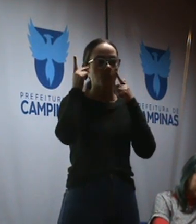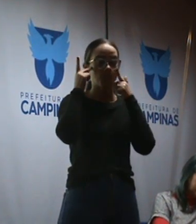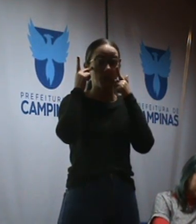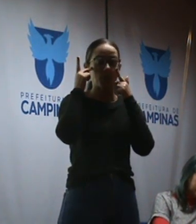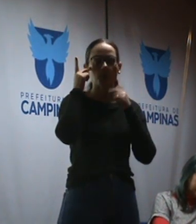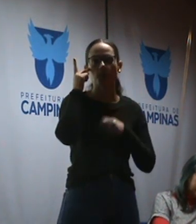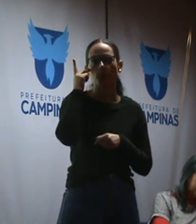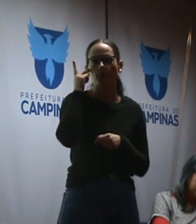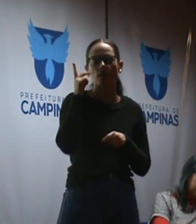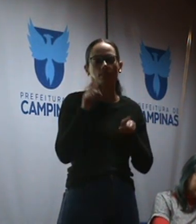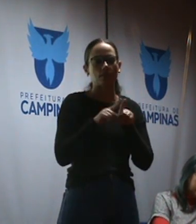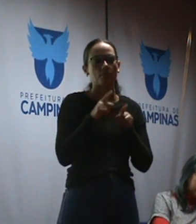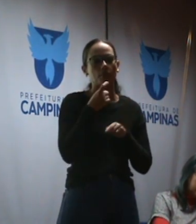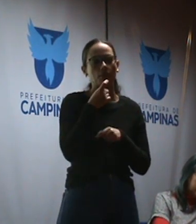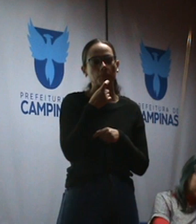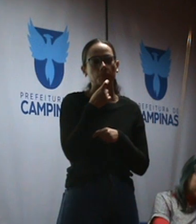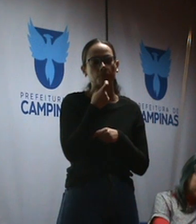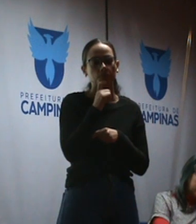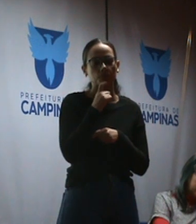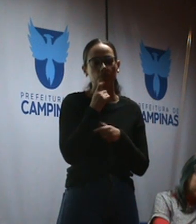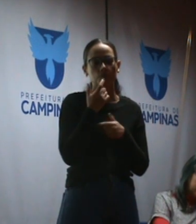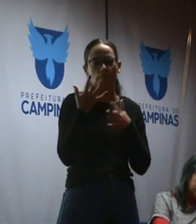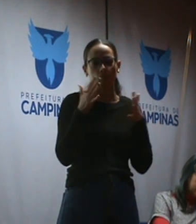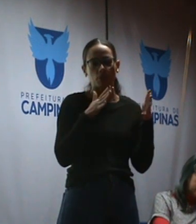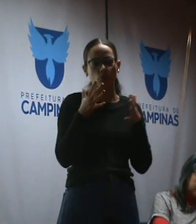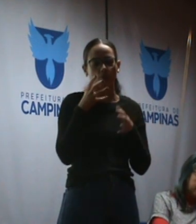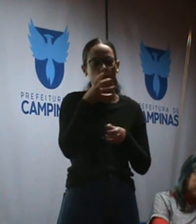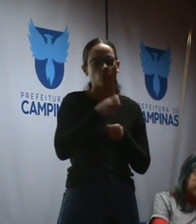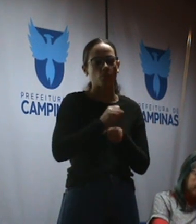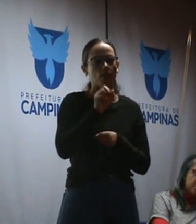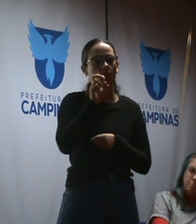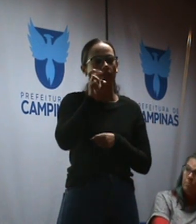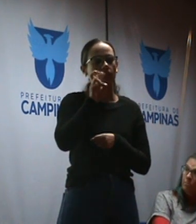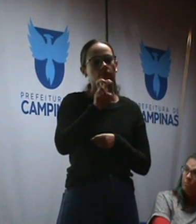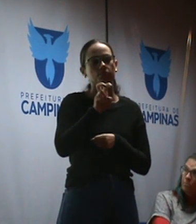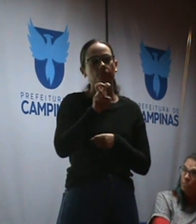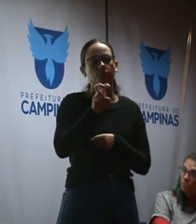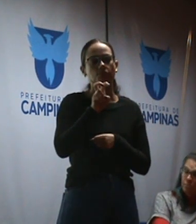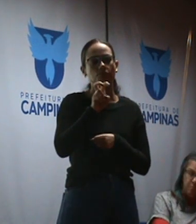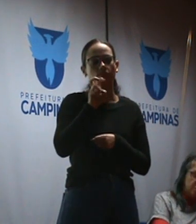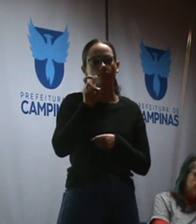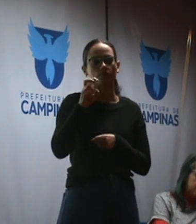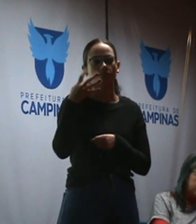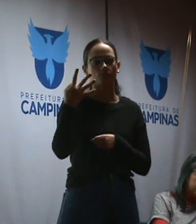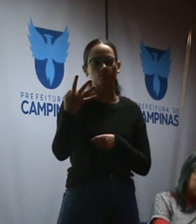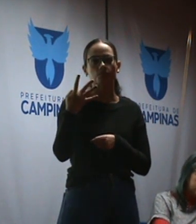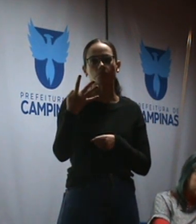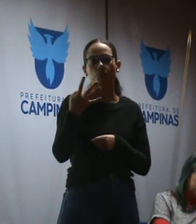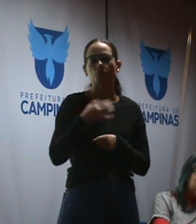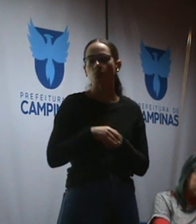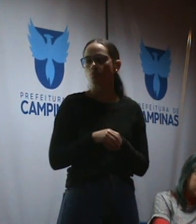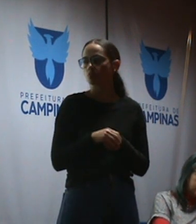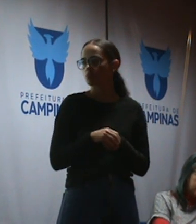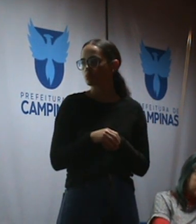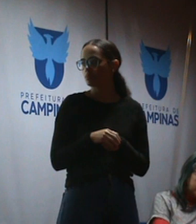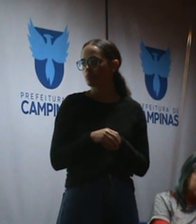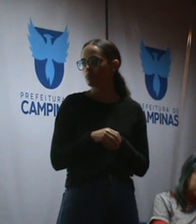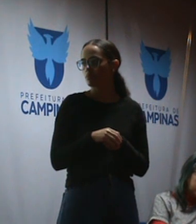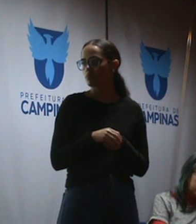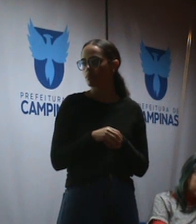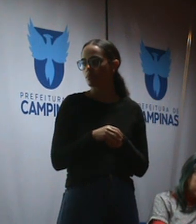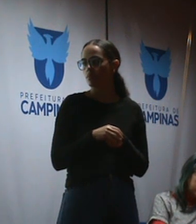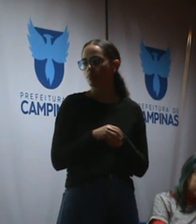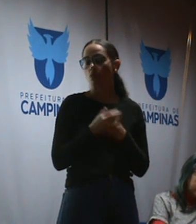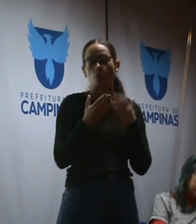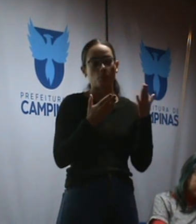próximo disso, e em Campinas também. Estamos aqui com 574 casos para cada 100 mil habitantes. A chikungunya, no mapinha do